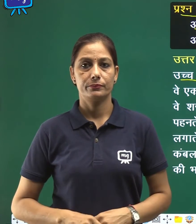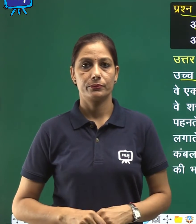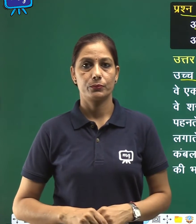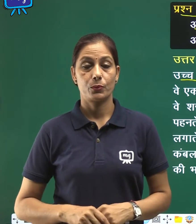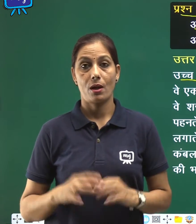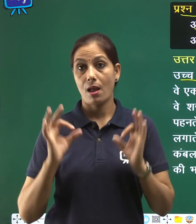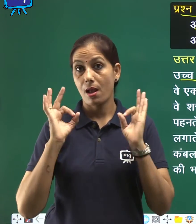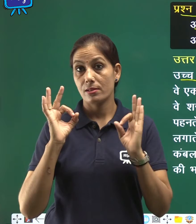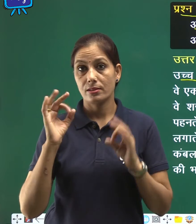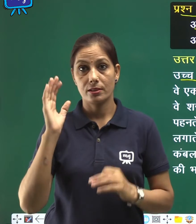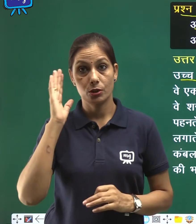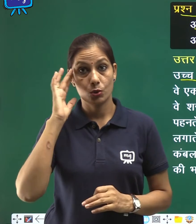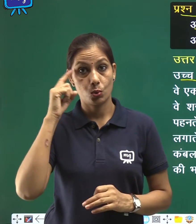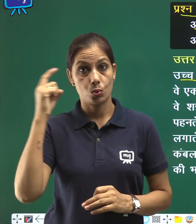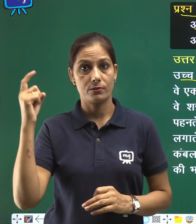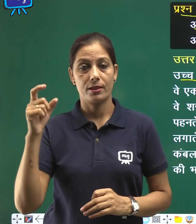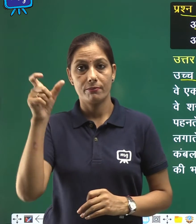उच्च विचार वाले व्यक्ति थे।